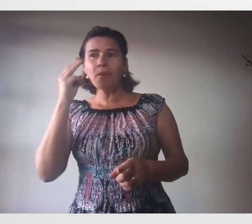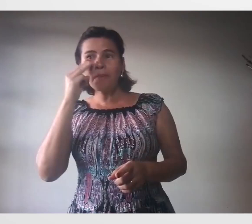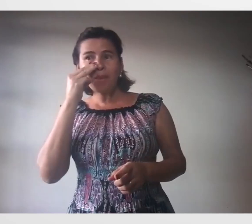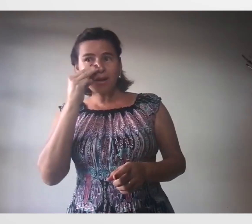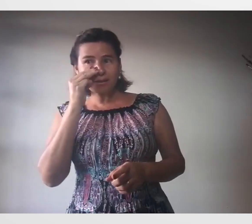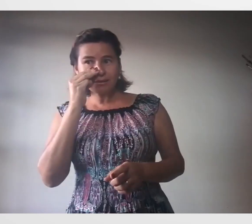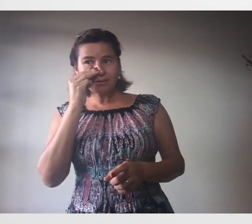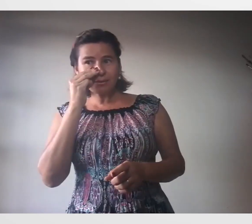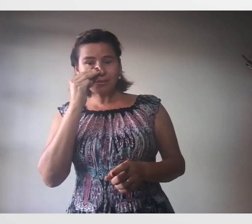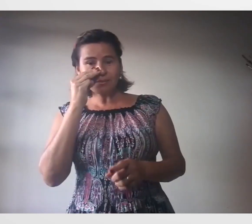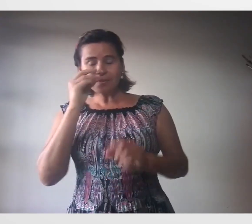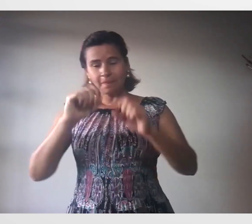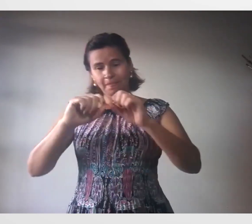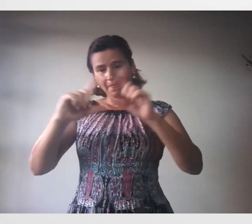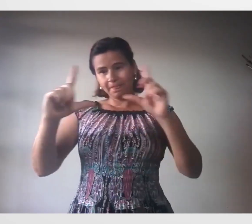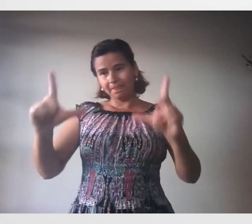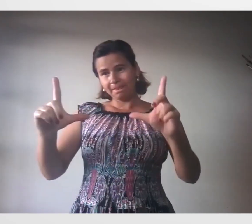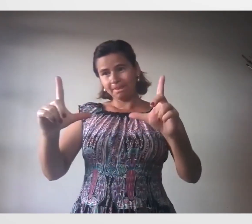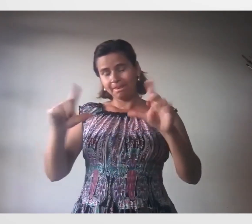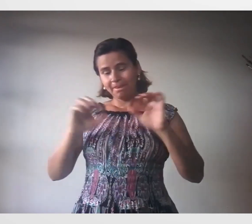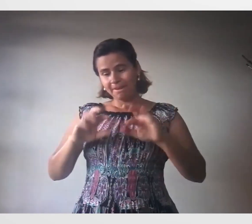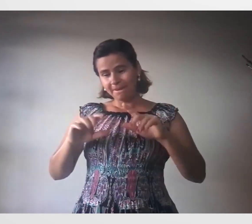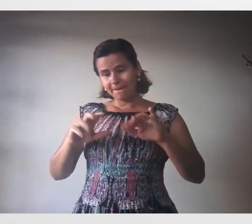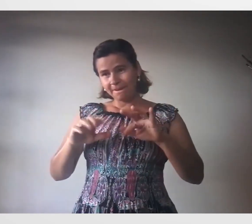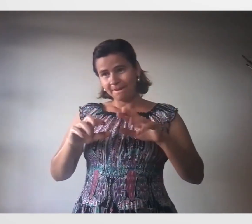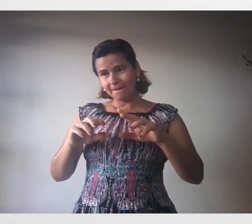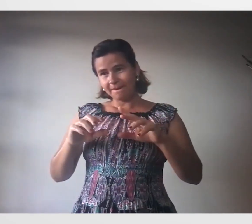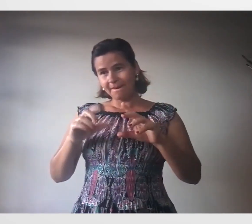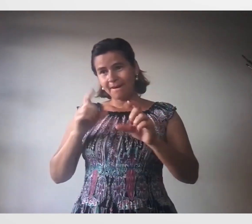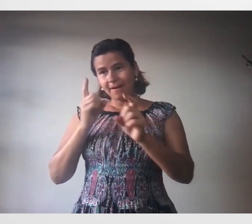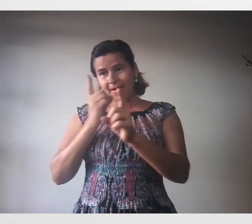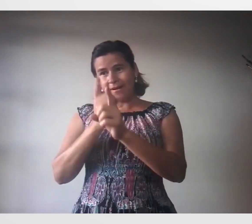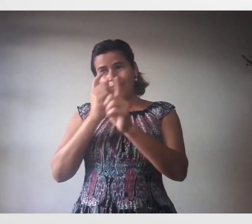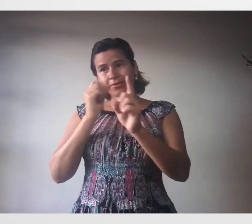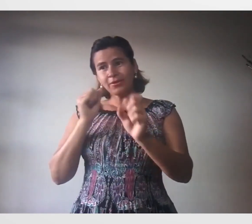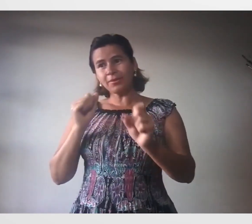área da Libras, encontrou o professor Madison Barreto, da Universidade da Libras.